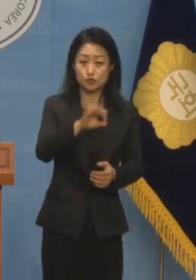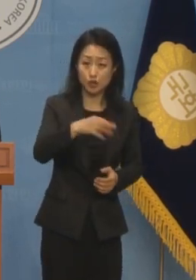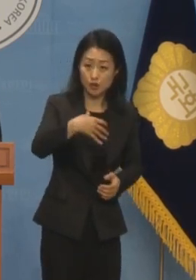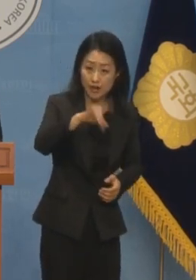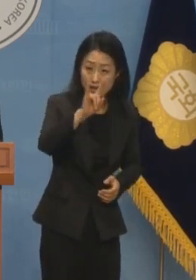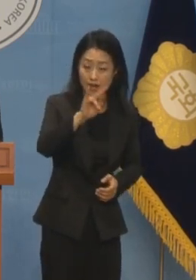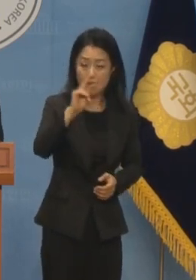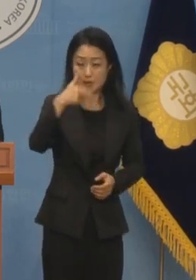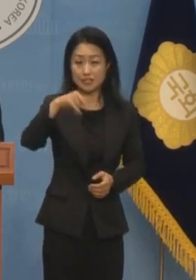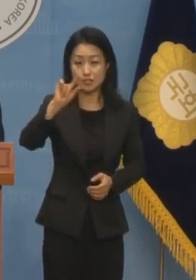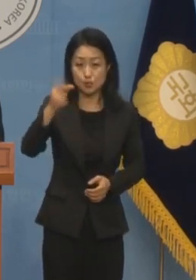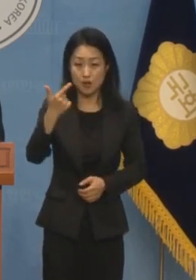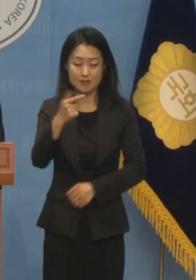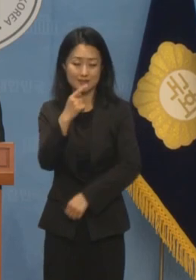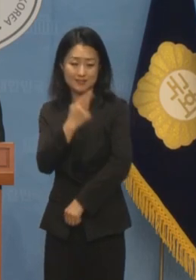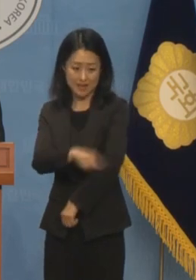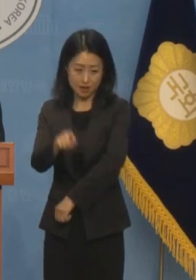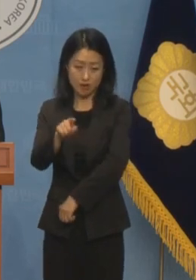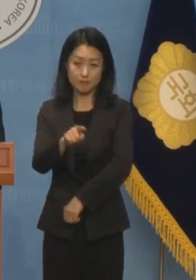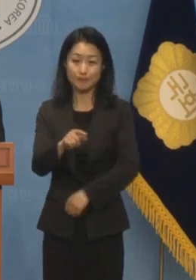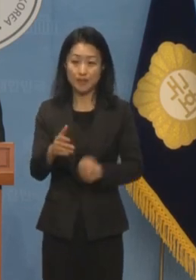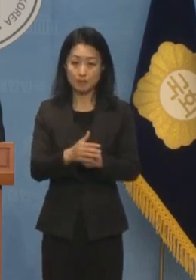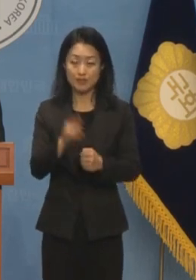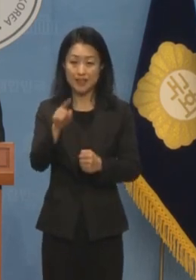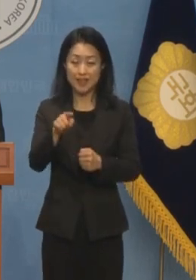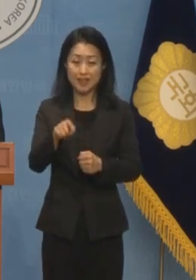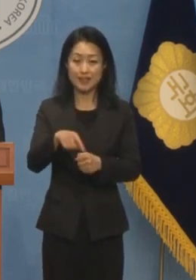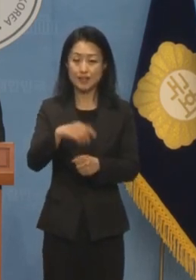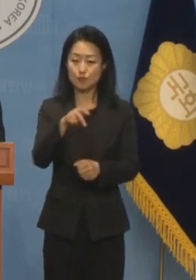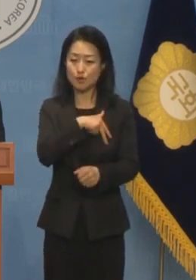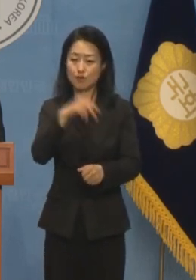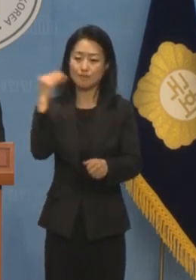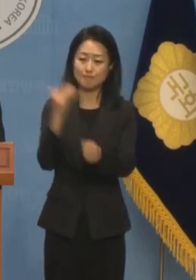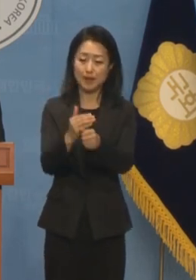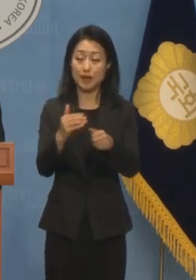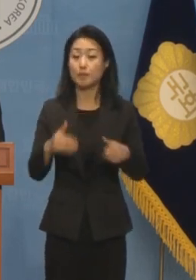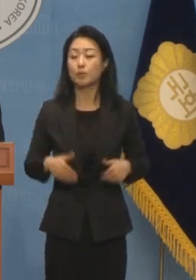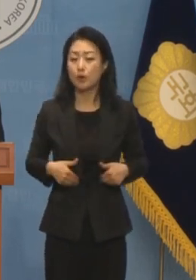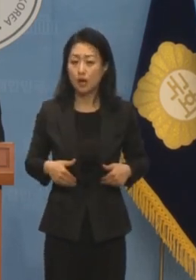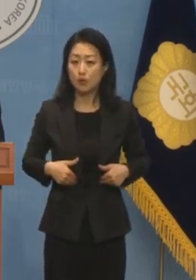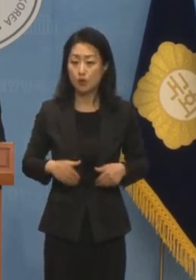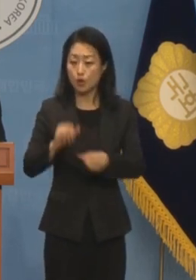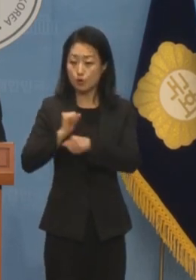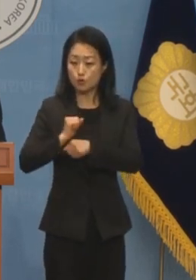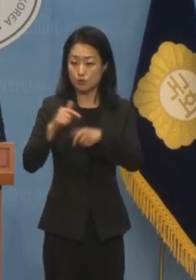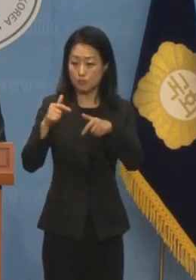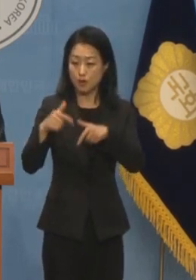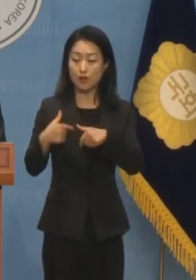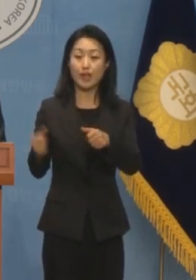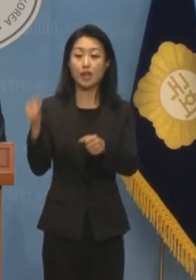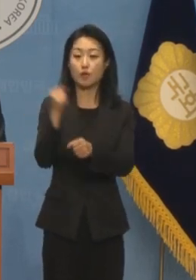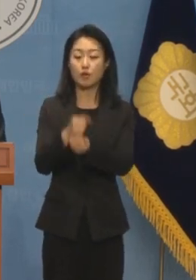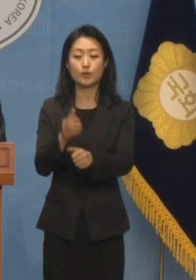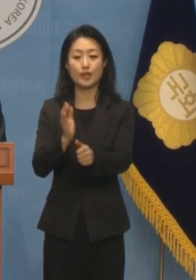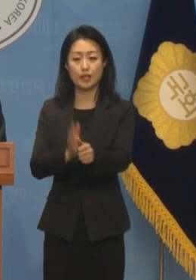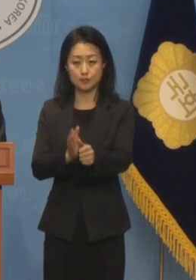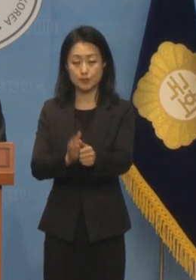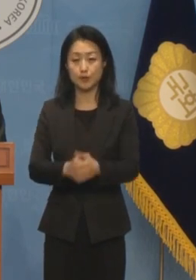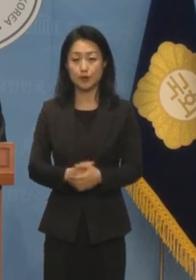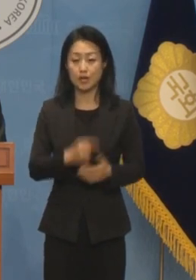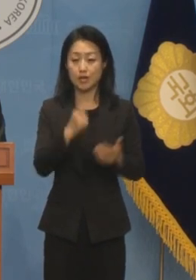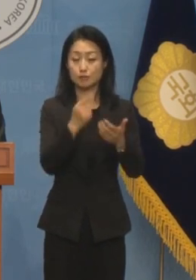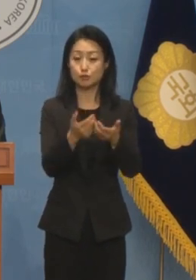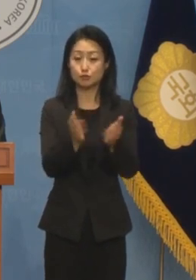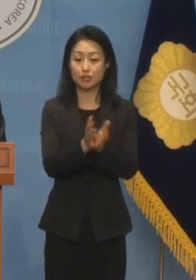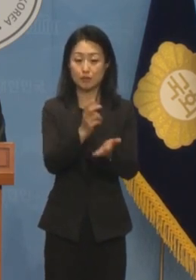박지원의 자격이 즉각 박탈되고 국민 앞에 군의 명예를 찾아주십시오.